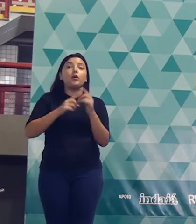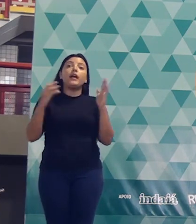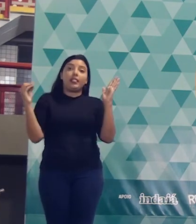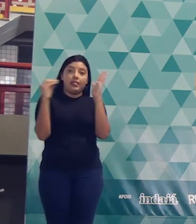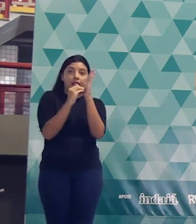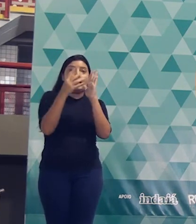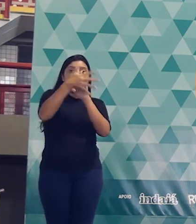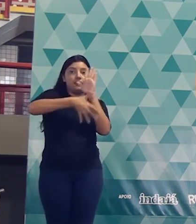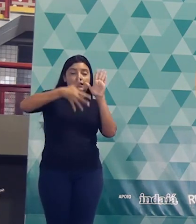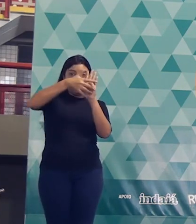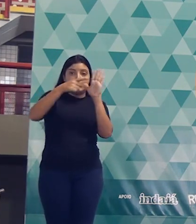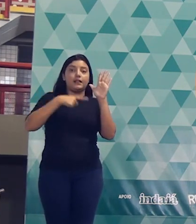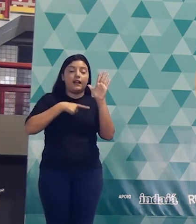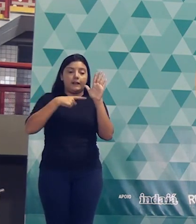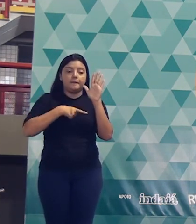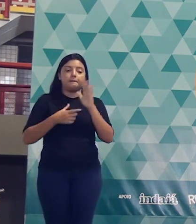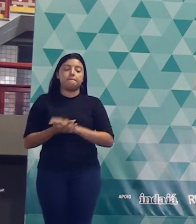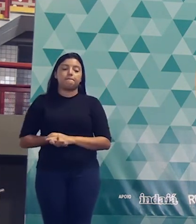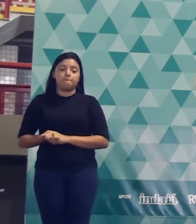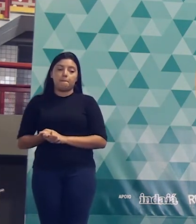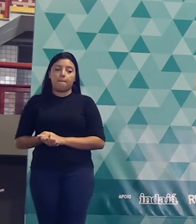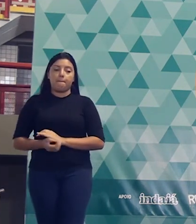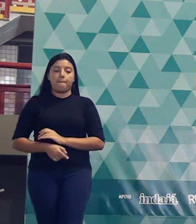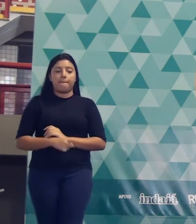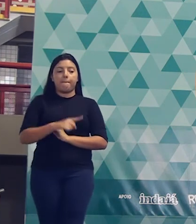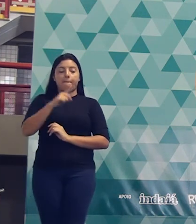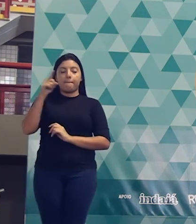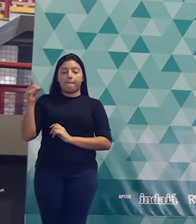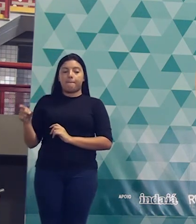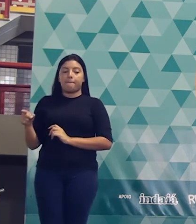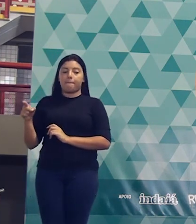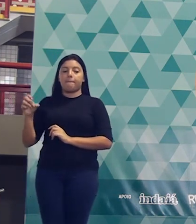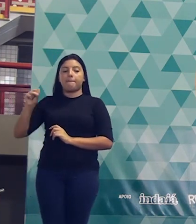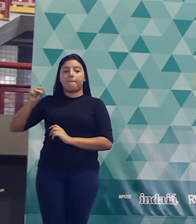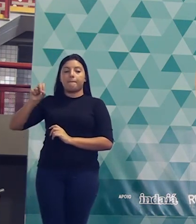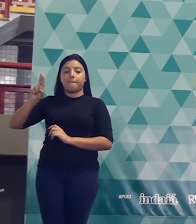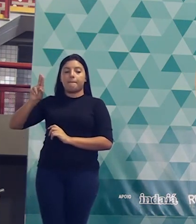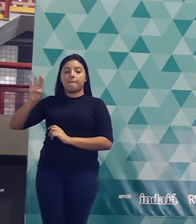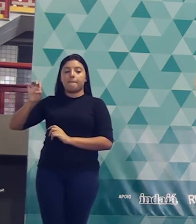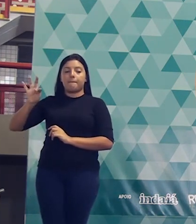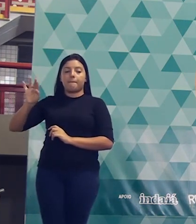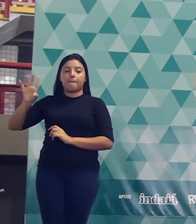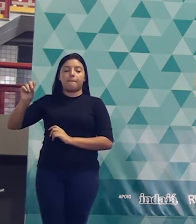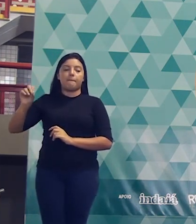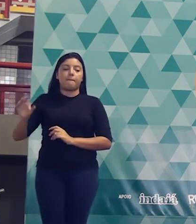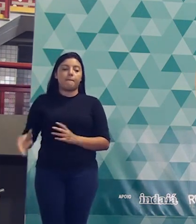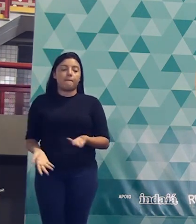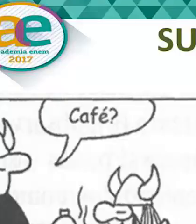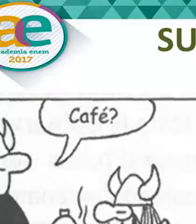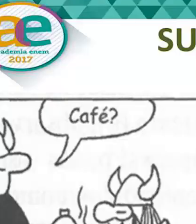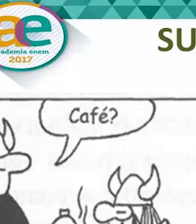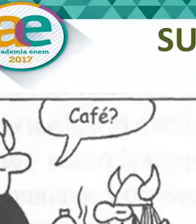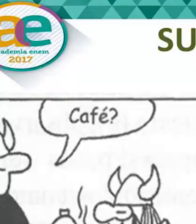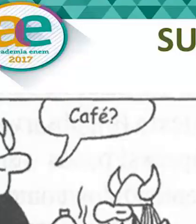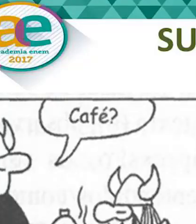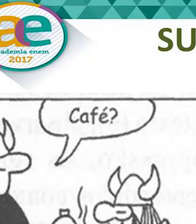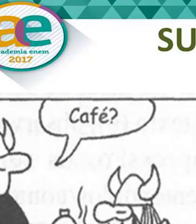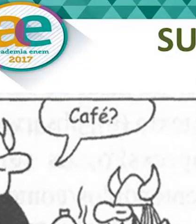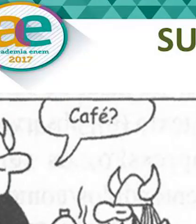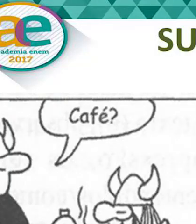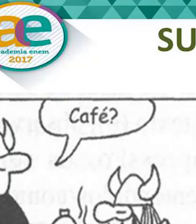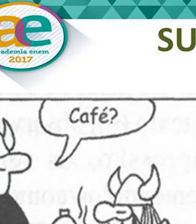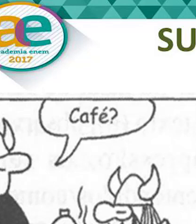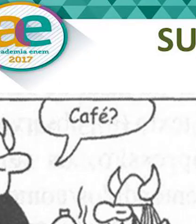marcados linguisticamente. Agora um subentendido aqui, ó. Olga, o viking aí,